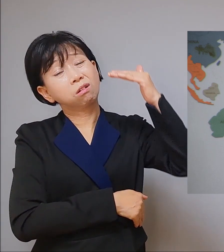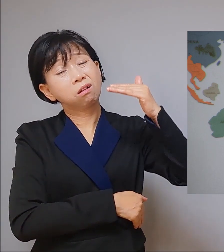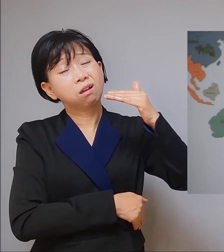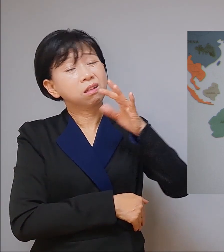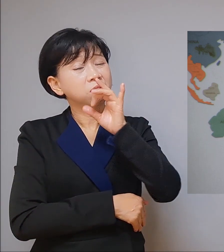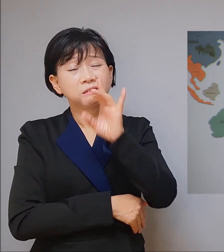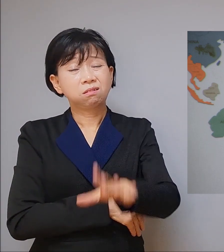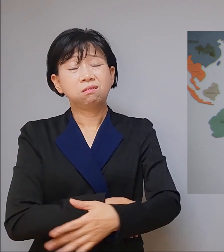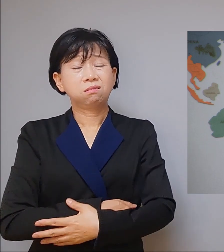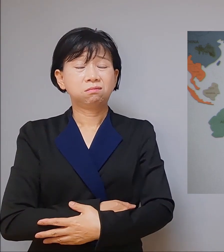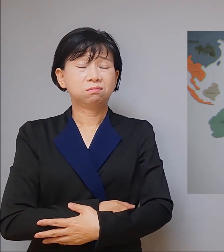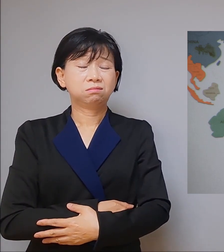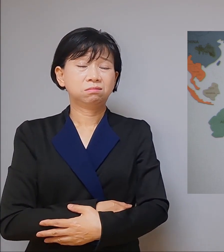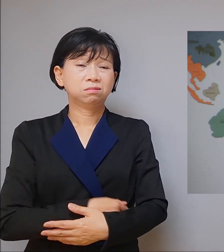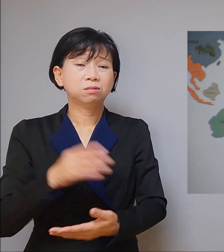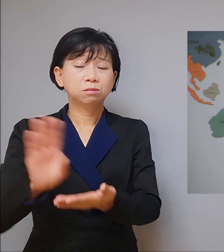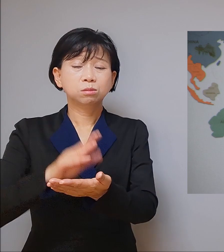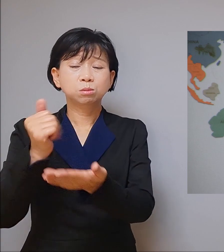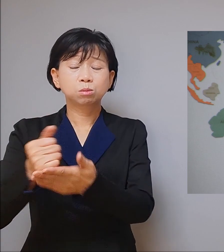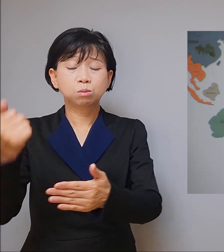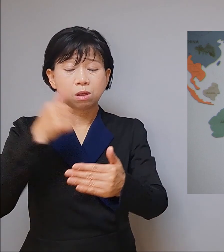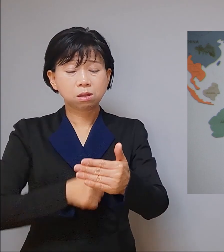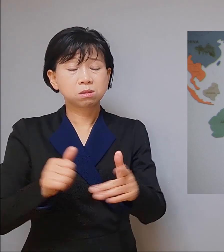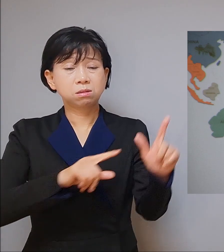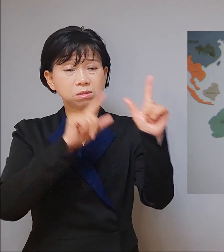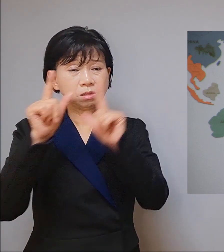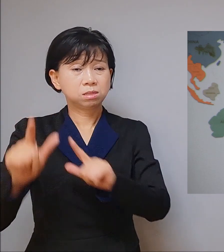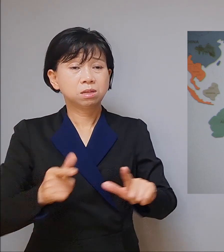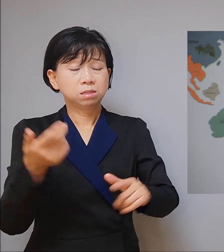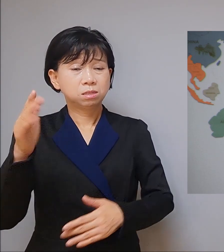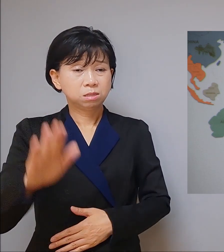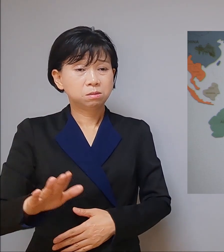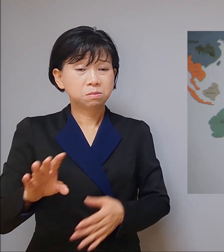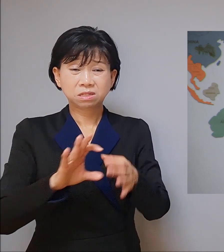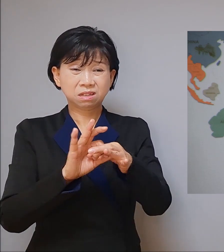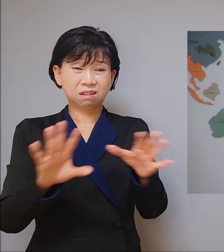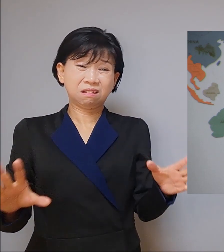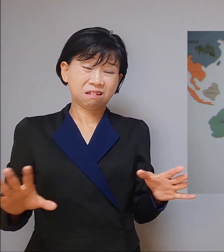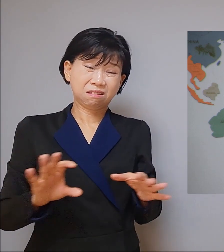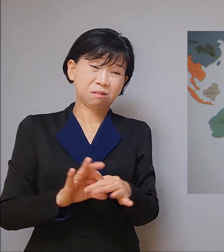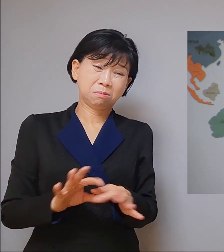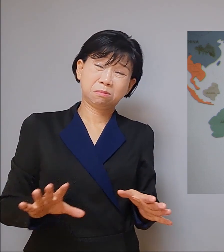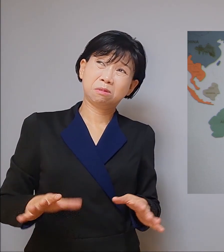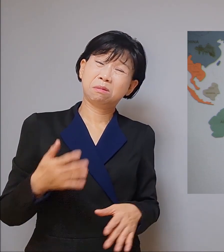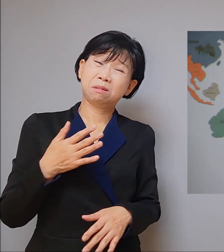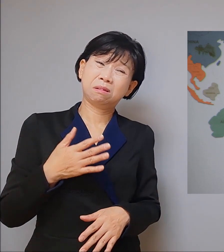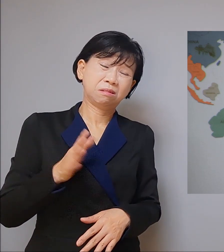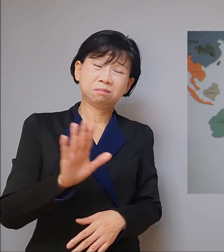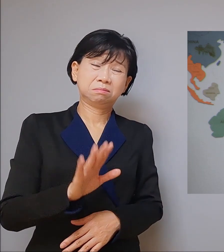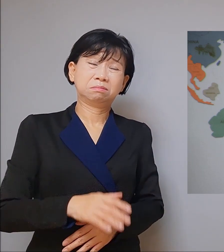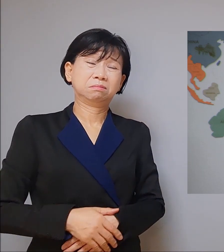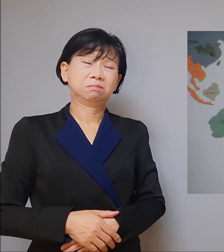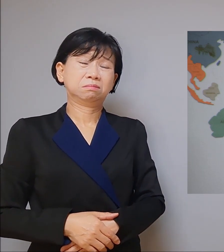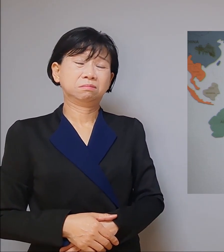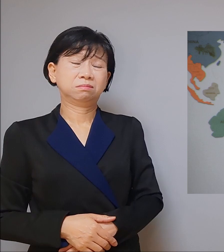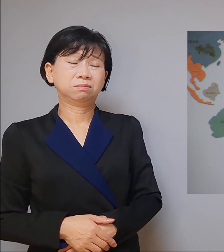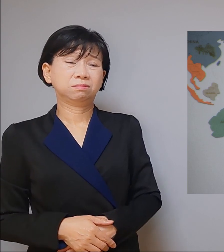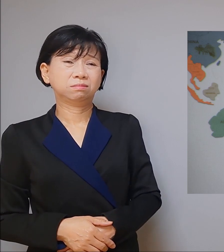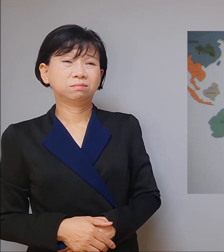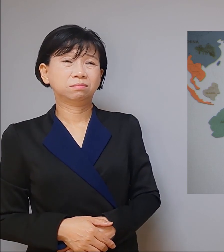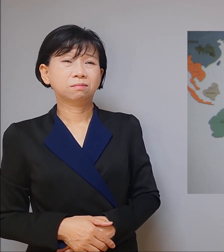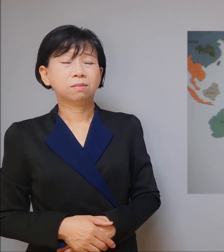말입니까? 그리스도가 우리 안에서 사시지만 우리와 상관없이 사시는 것은 결코